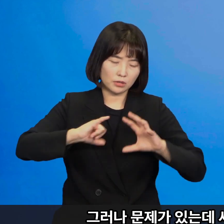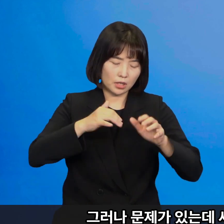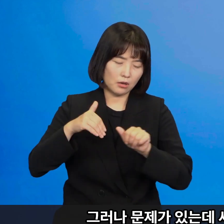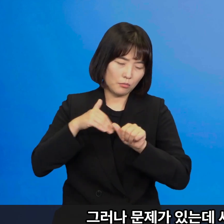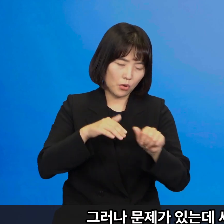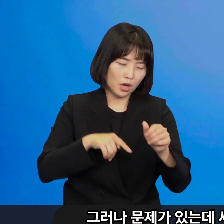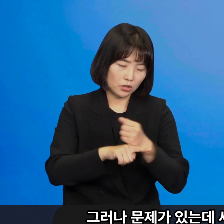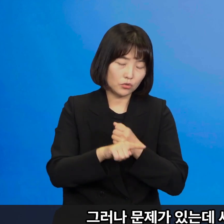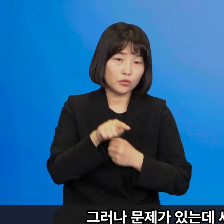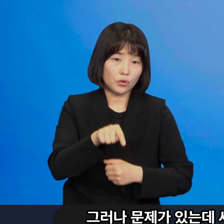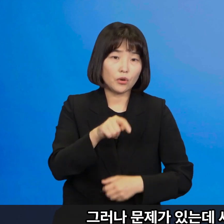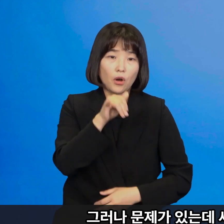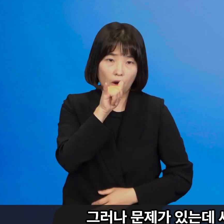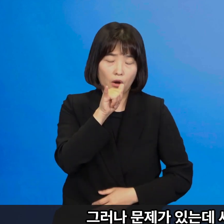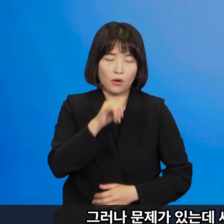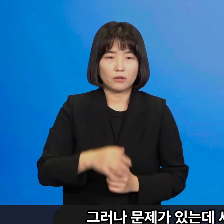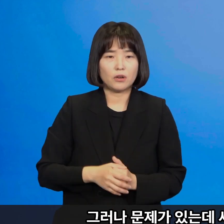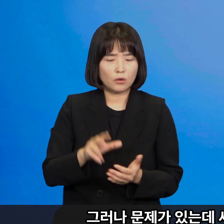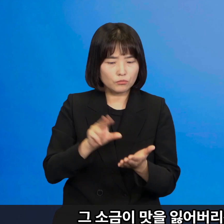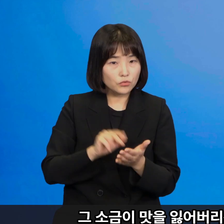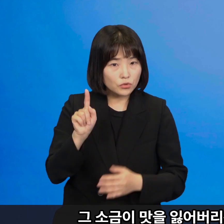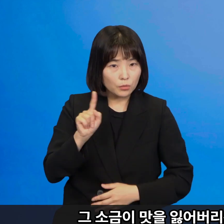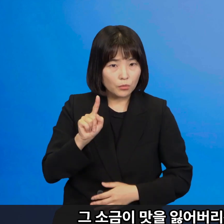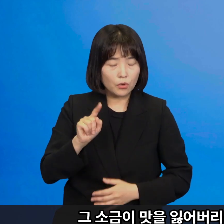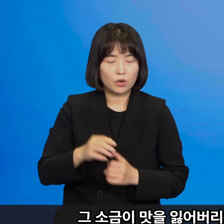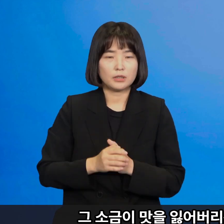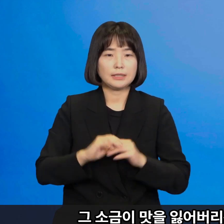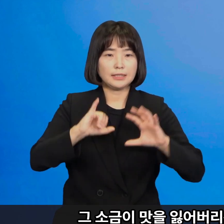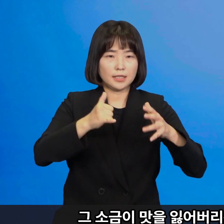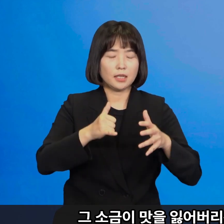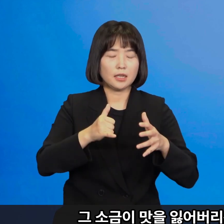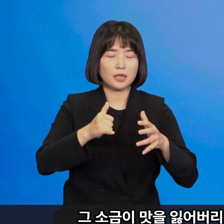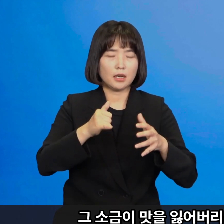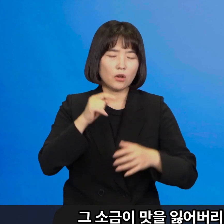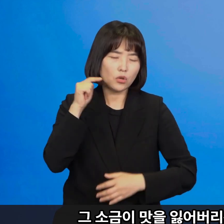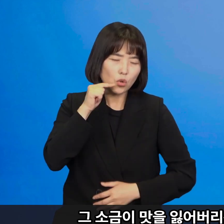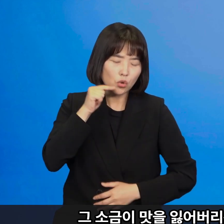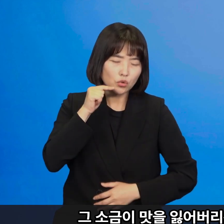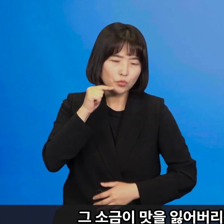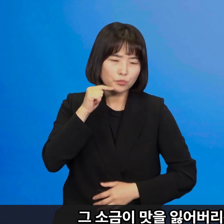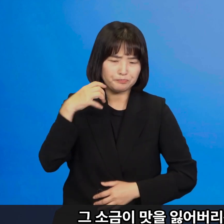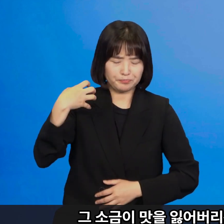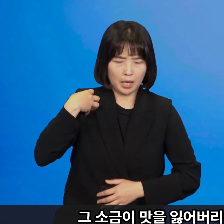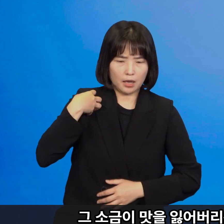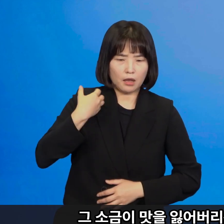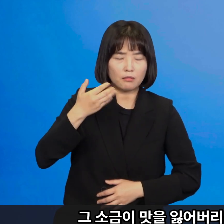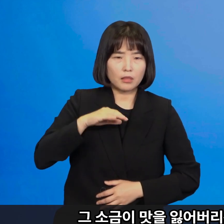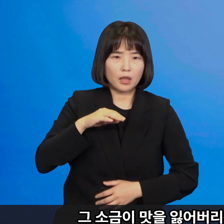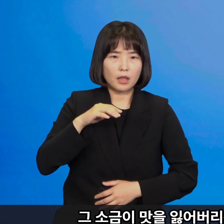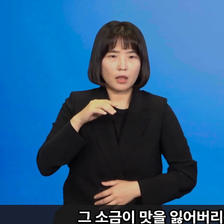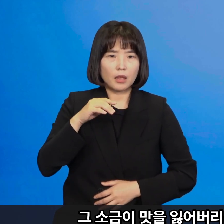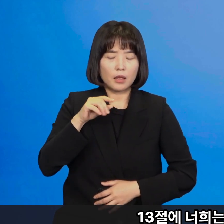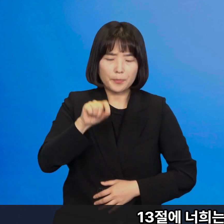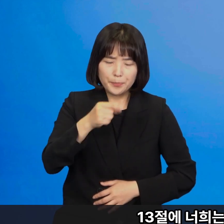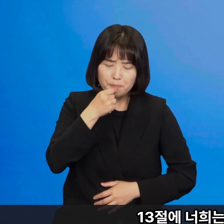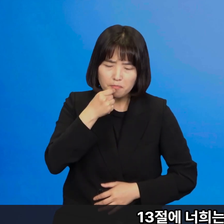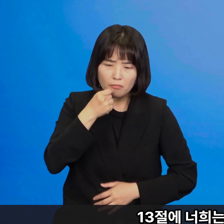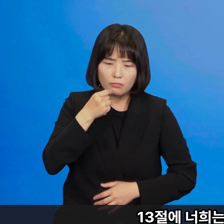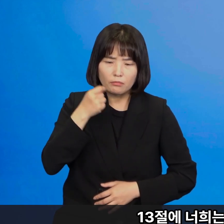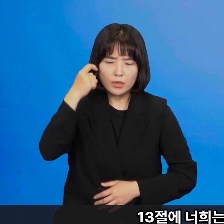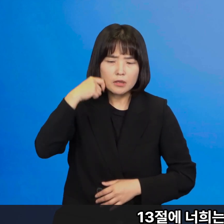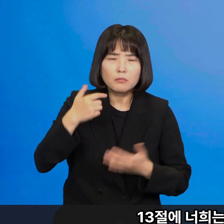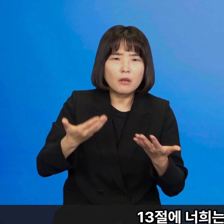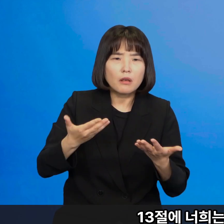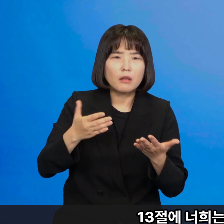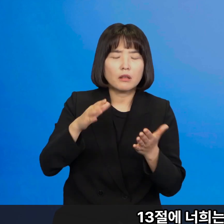문제가 있는데 세상의 소금으로 부름받은 그 소금이 맛을 잃어버리는 경우 바로 문제가 됩니다.